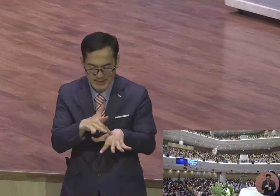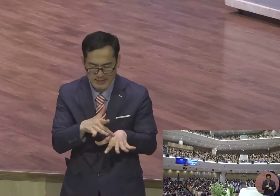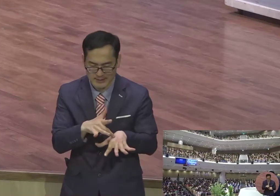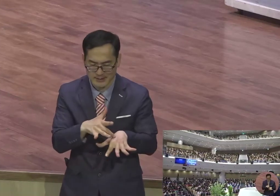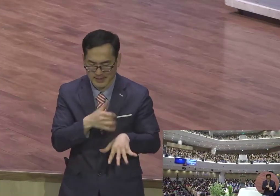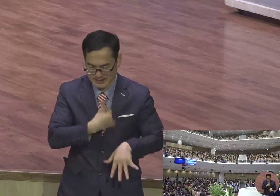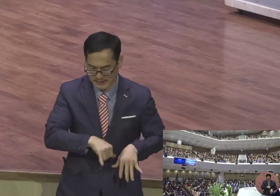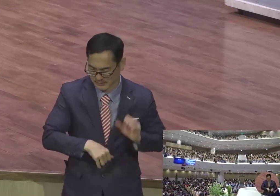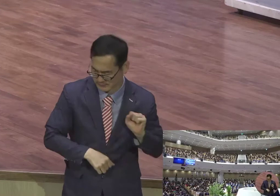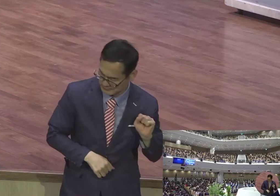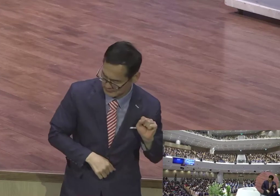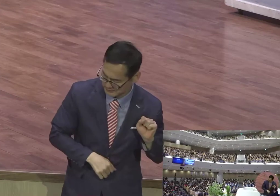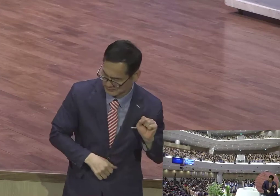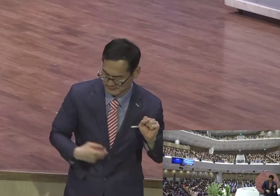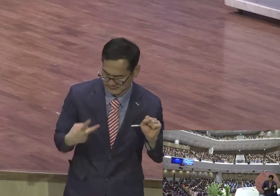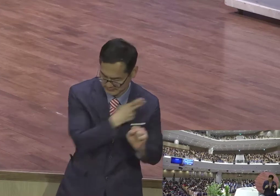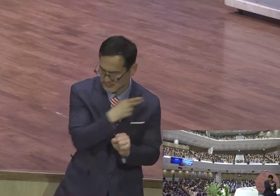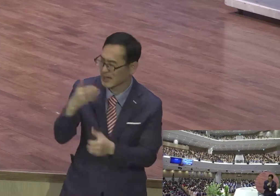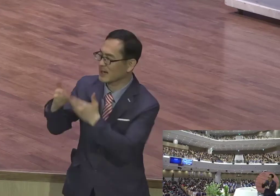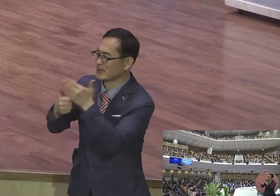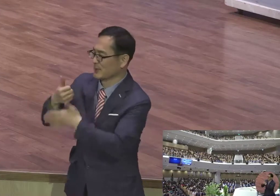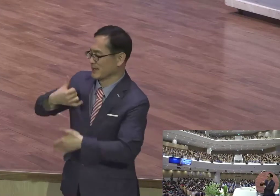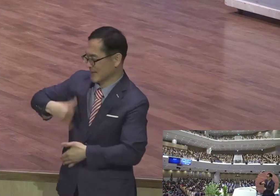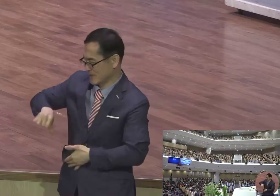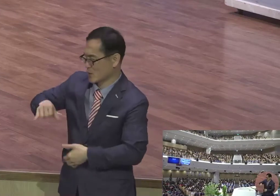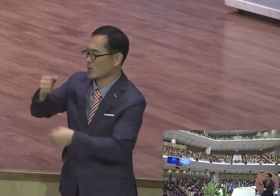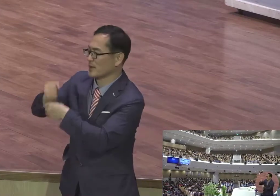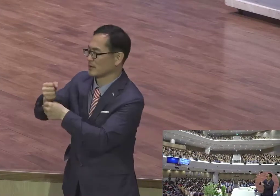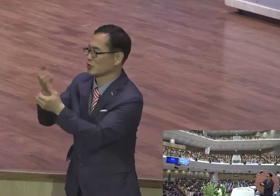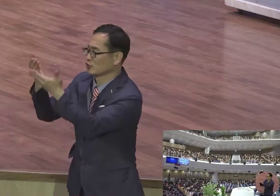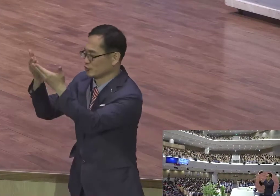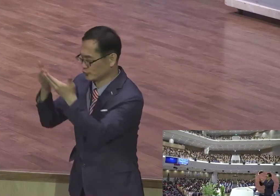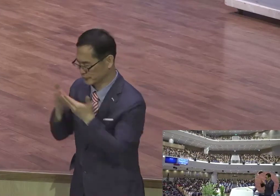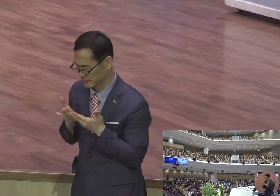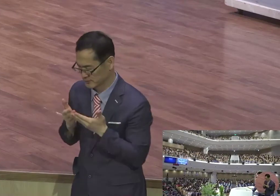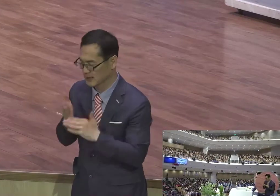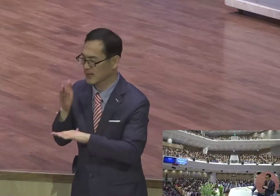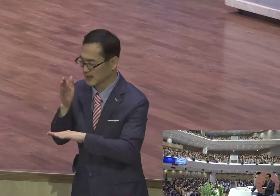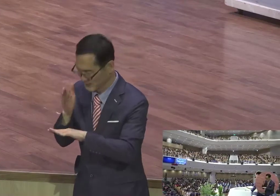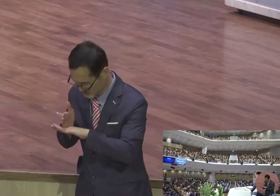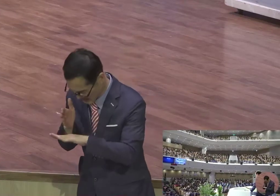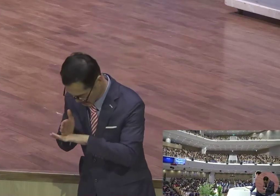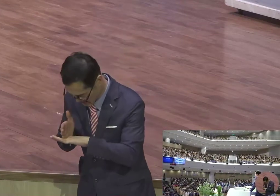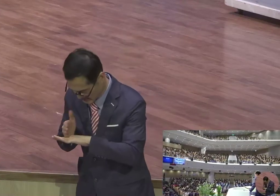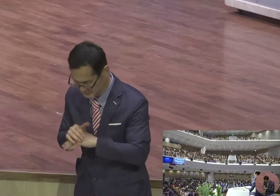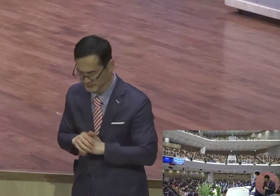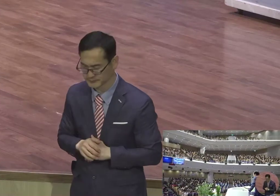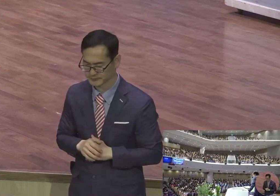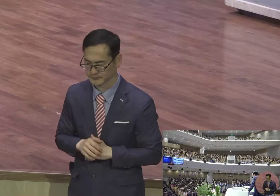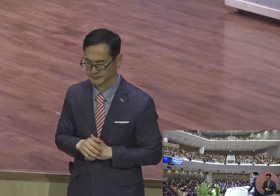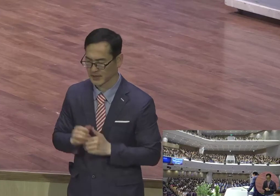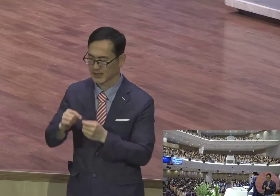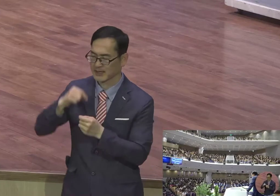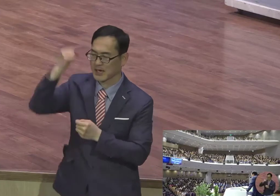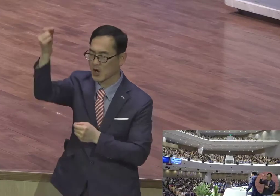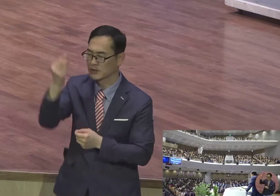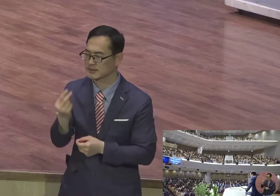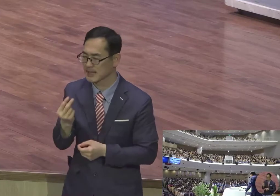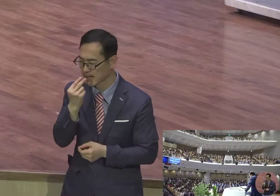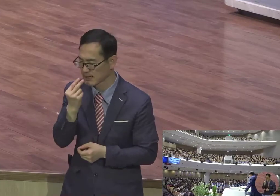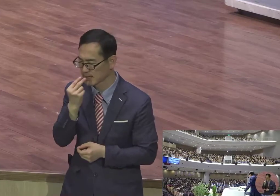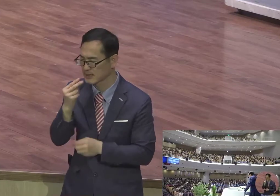현재 하나님의 자녀를 하나님의 삼아주시니 하나님의 영생을